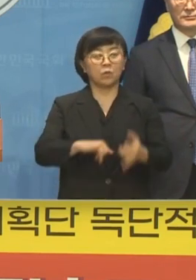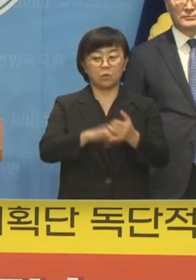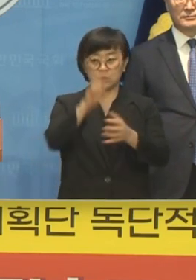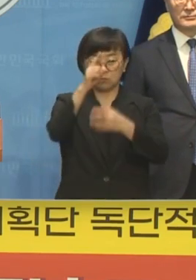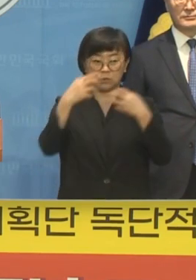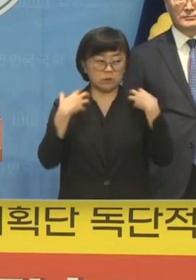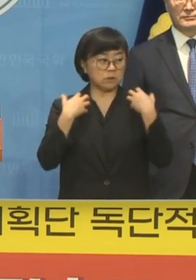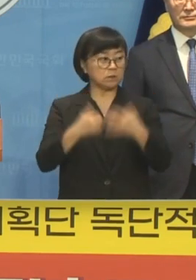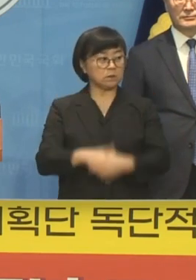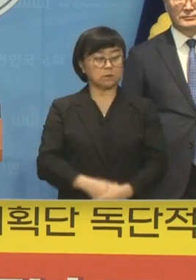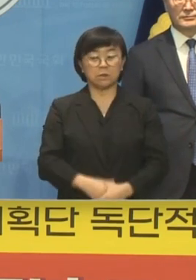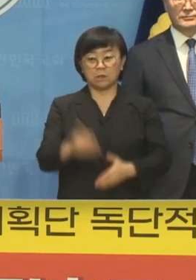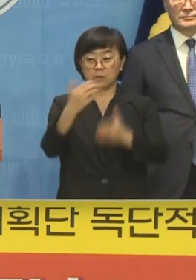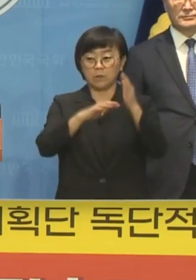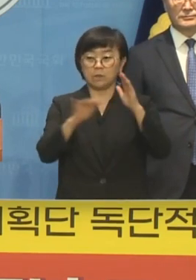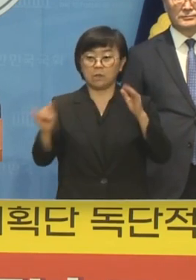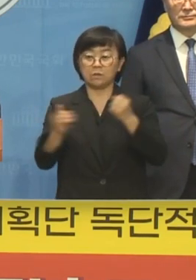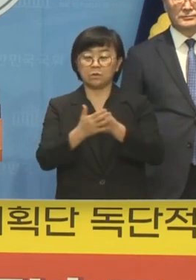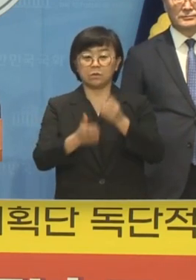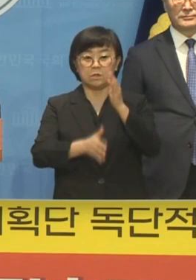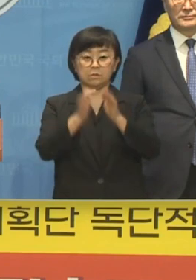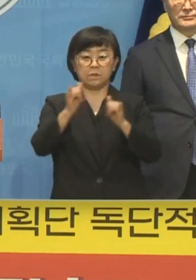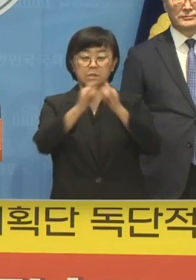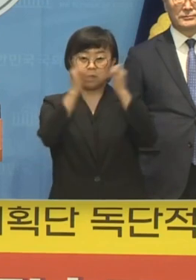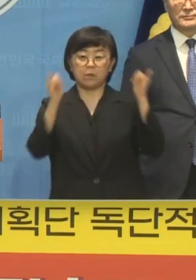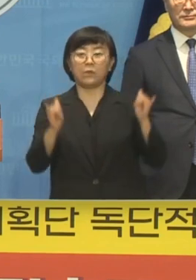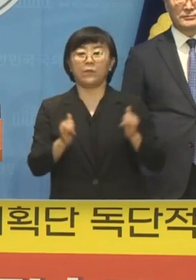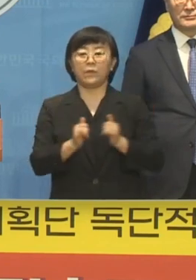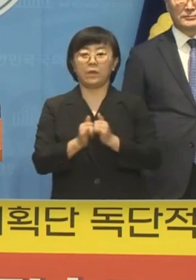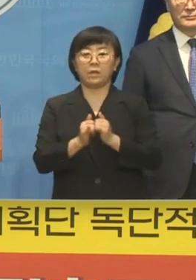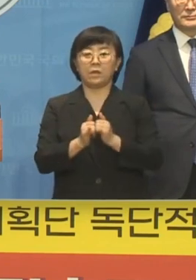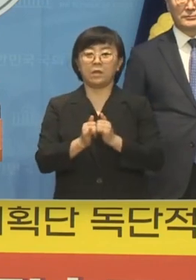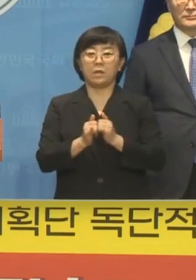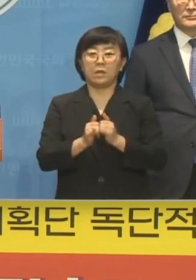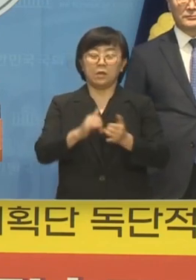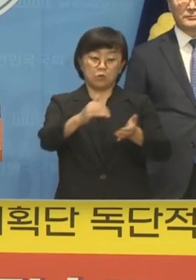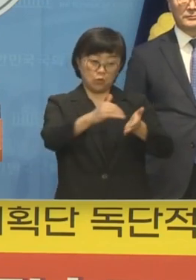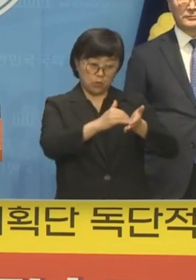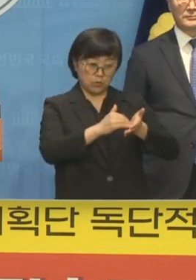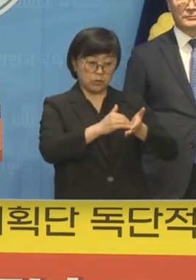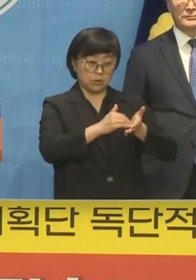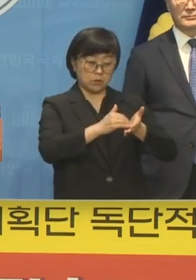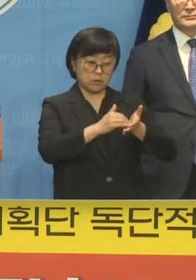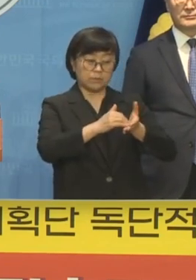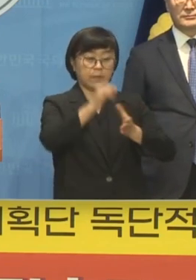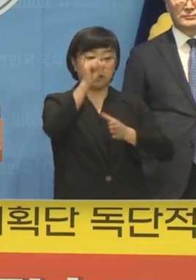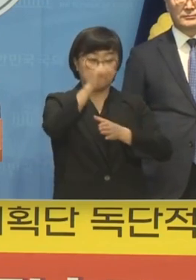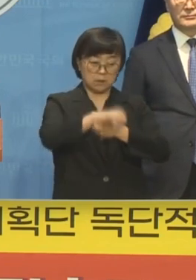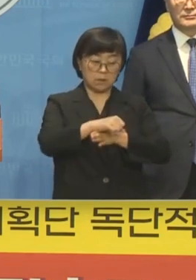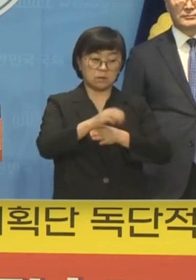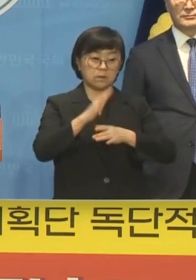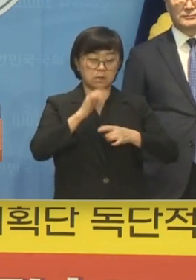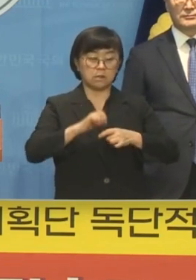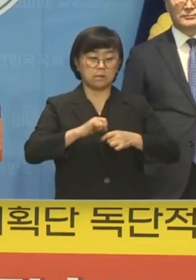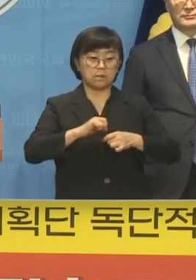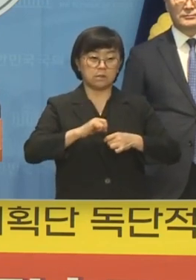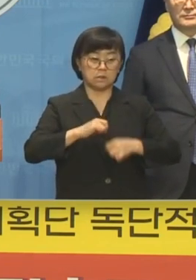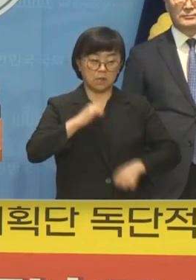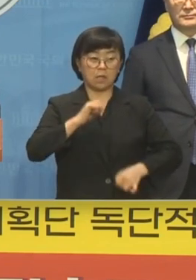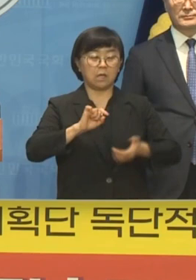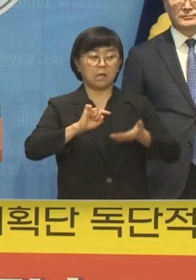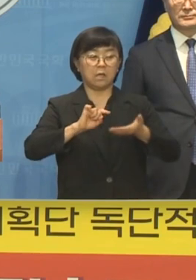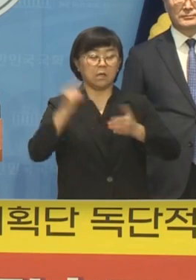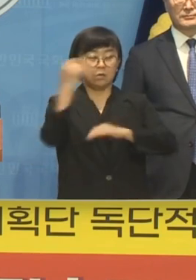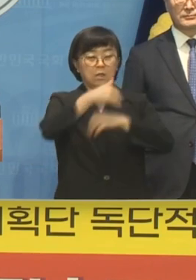정부는 유족들과 시민사회의 요구들을 받아들여서 진상기획단을